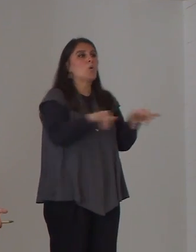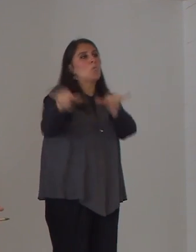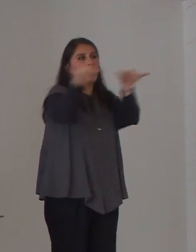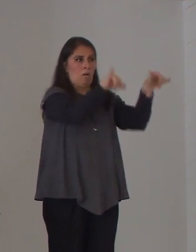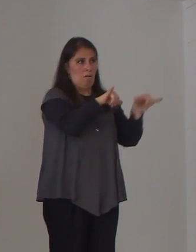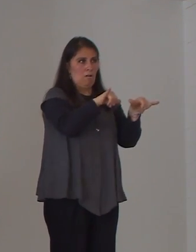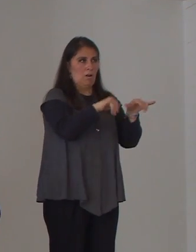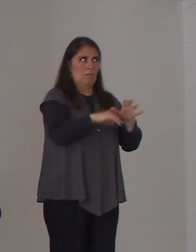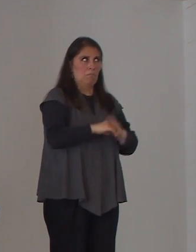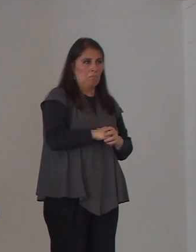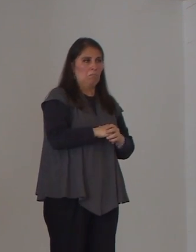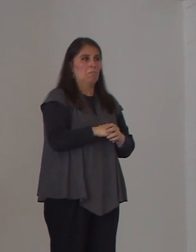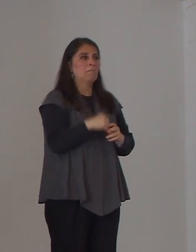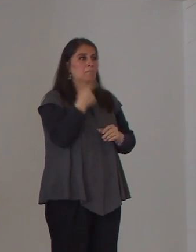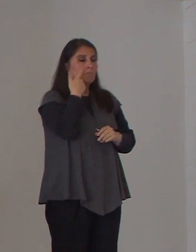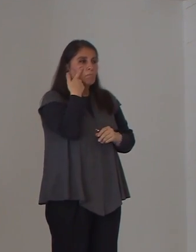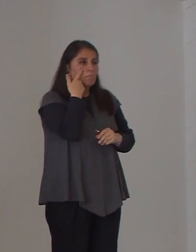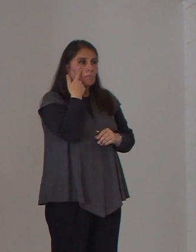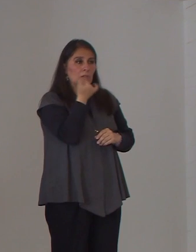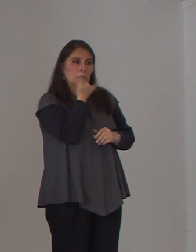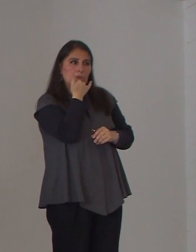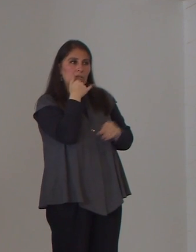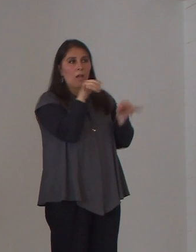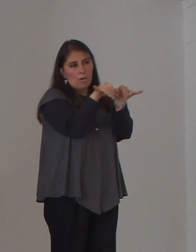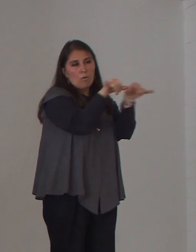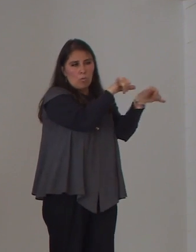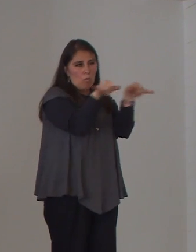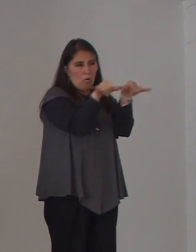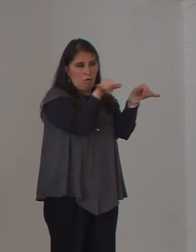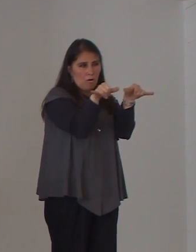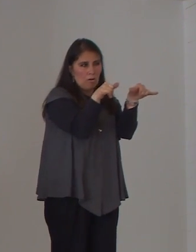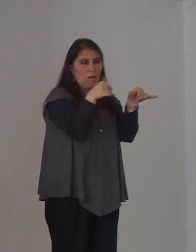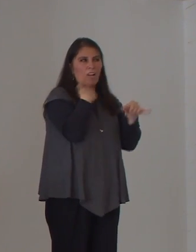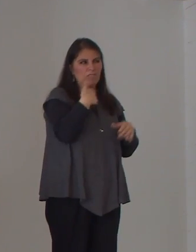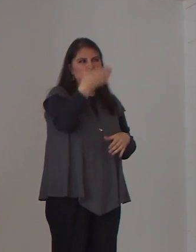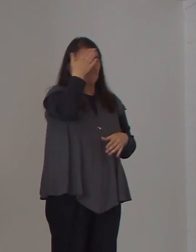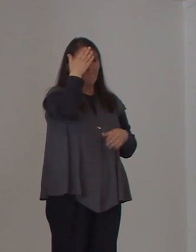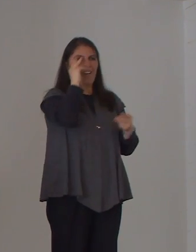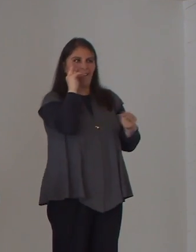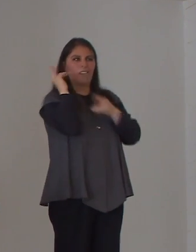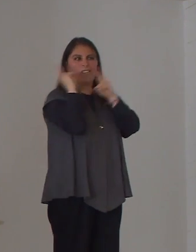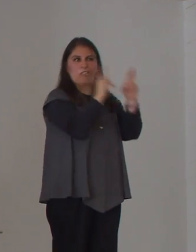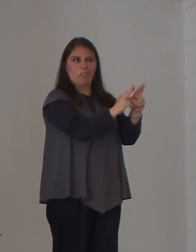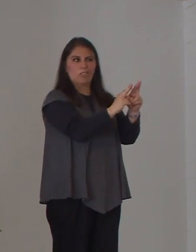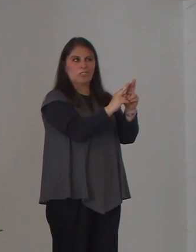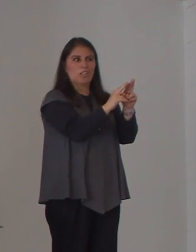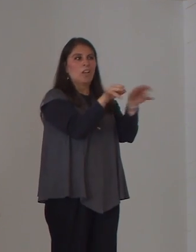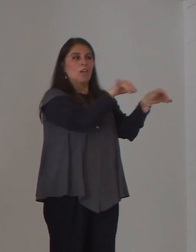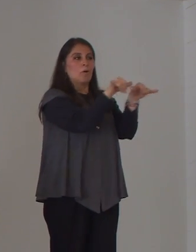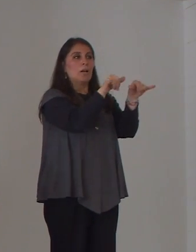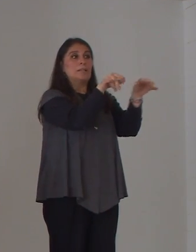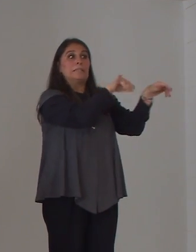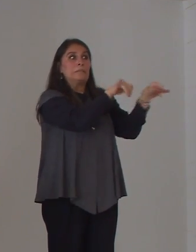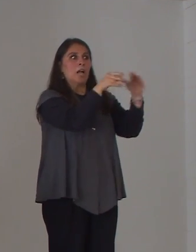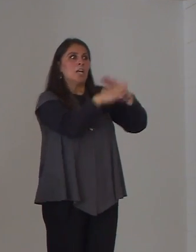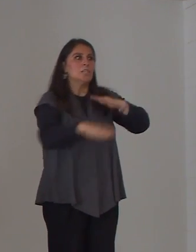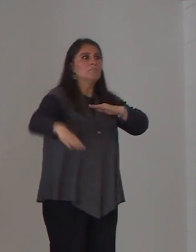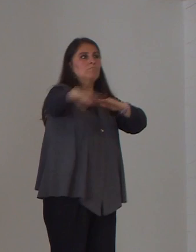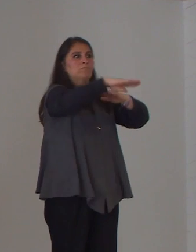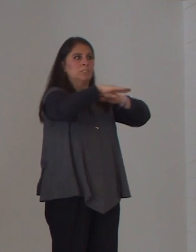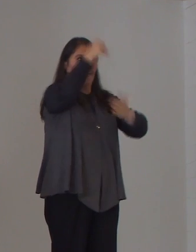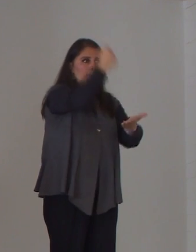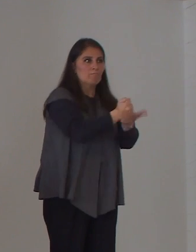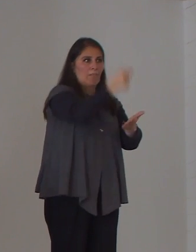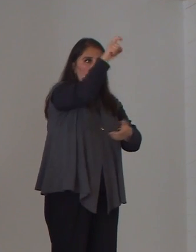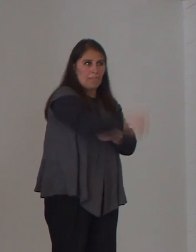Por supuesto, el gesto de la igualdad, ya hemos aprendido ese gesto de igualdad como generalidad forzosa, ¿no?, como igualación